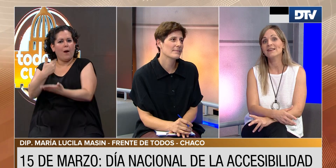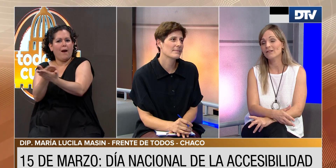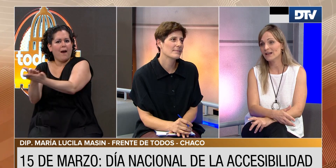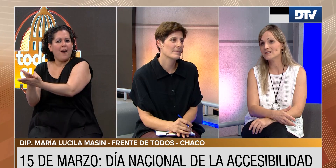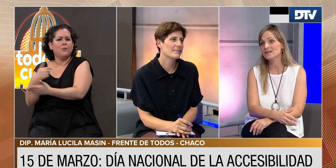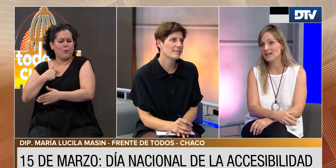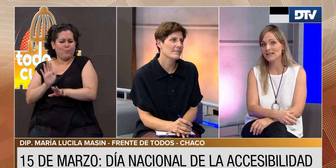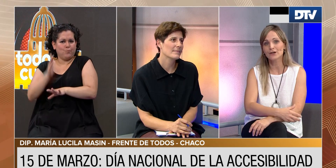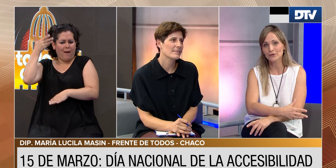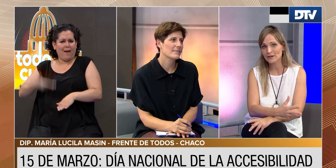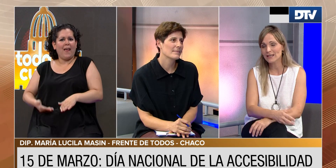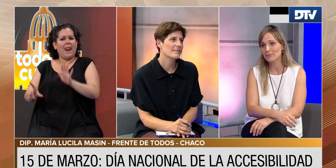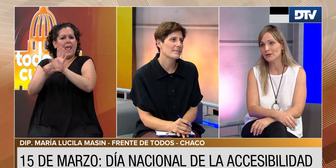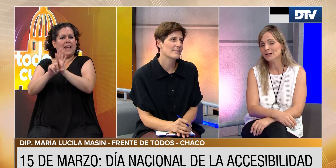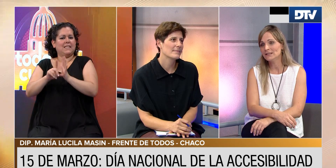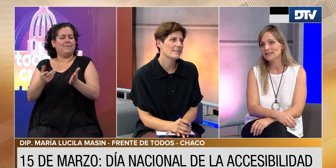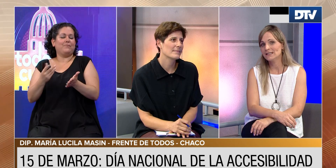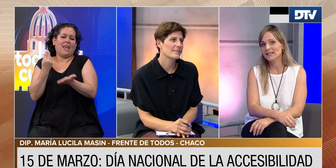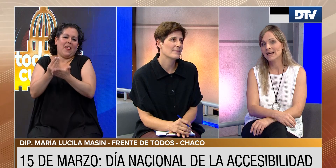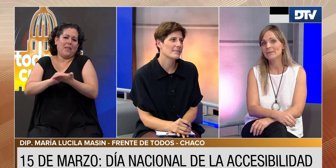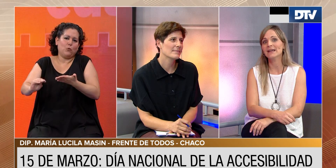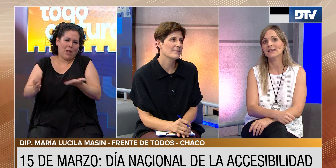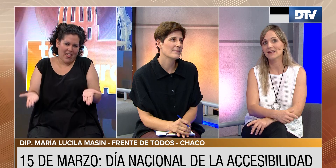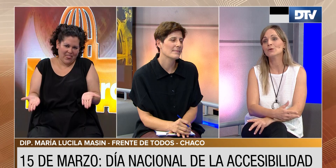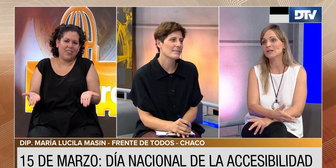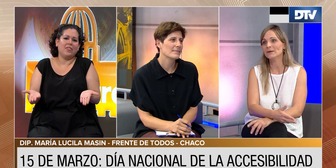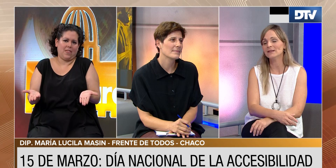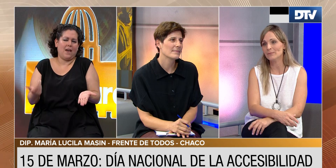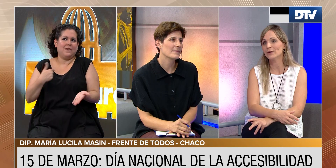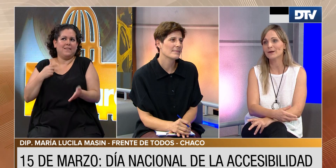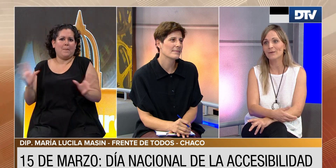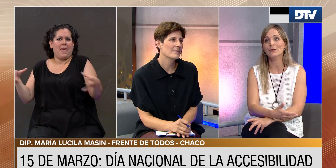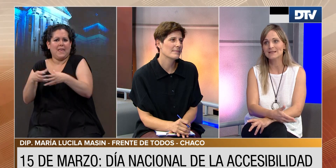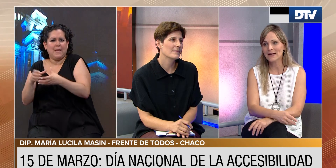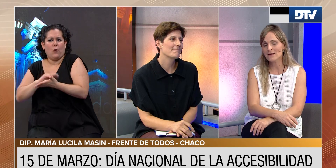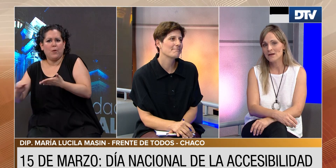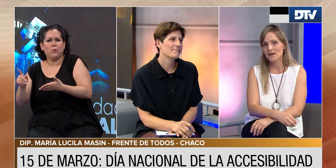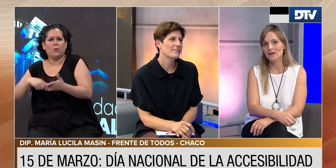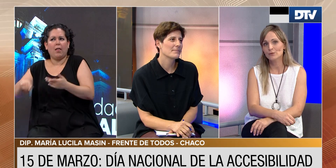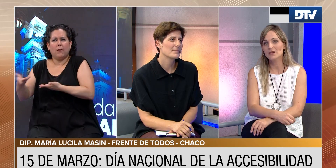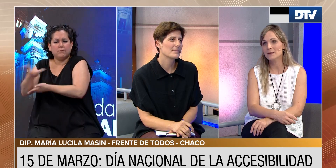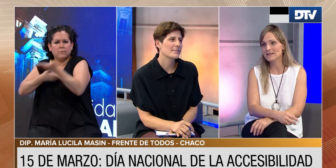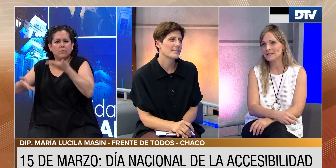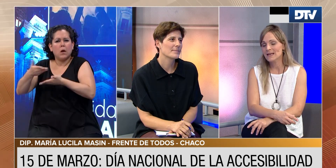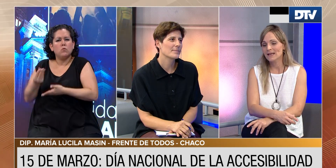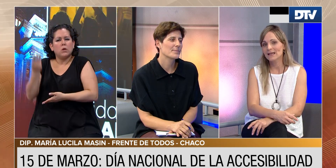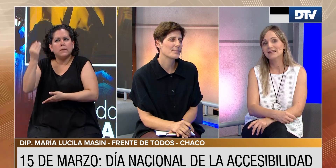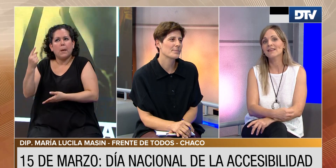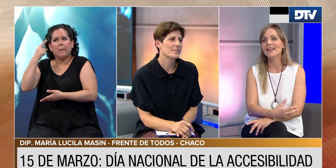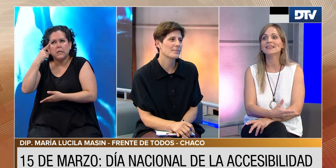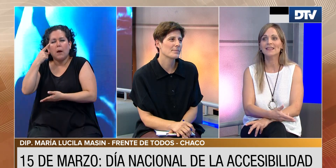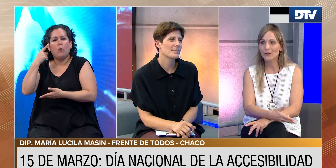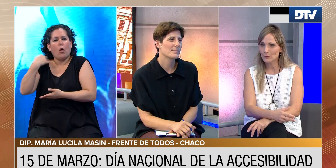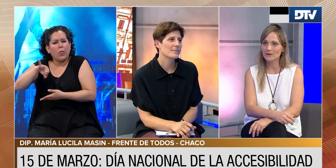como legisladora nacional y con todo el equipo de la Cámara, es que es justamente poder revalorizar muchas veces